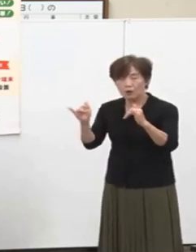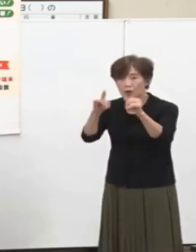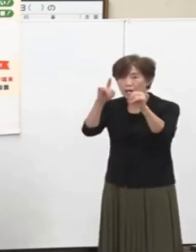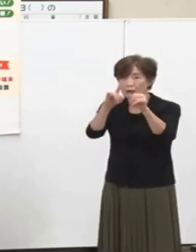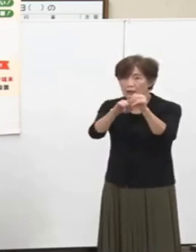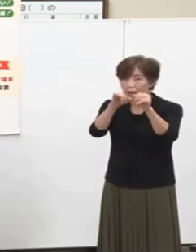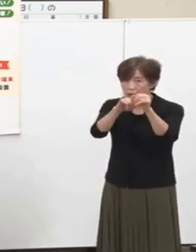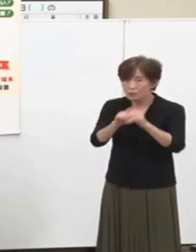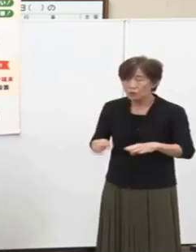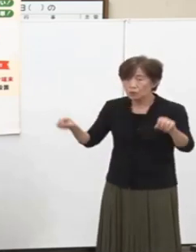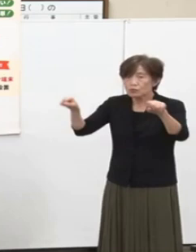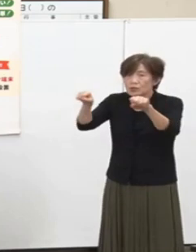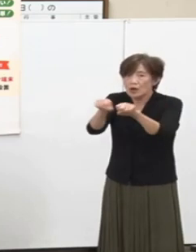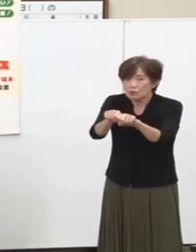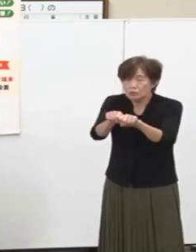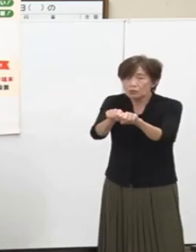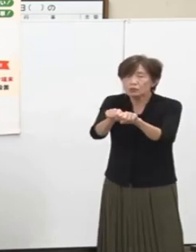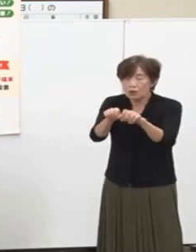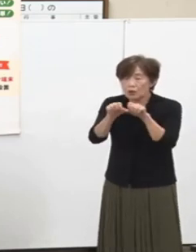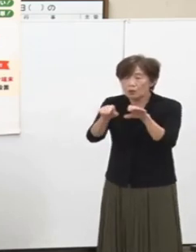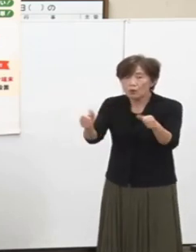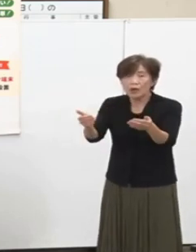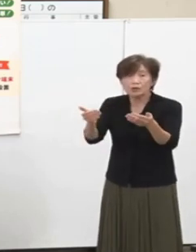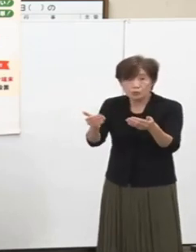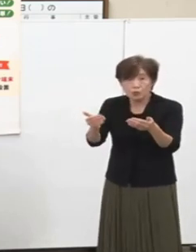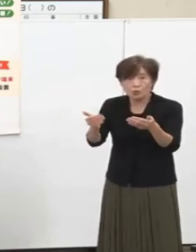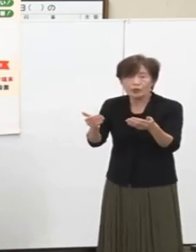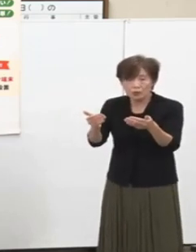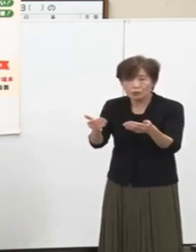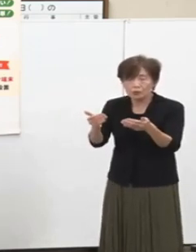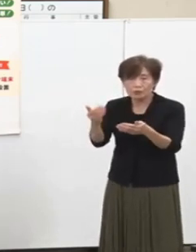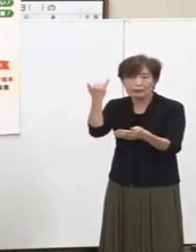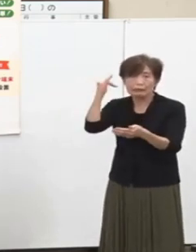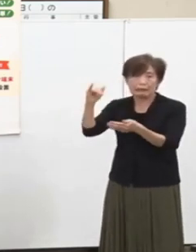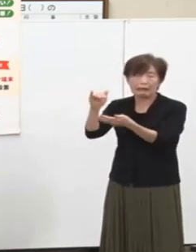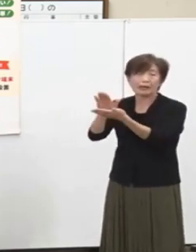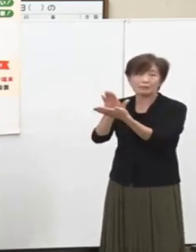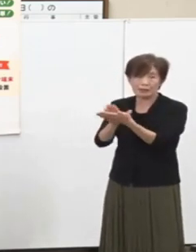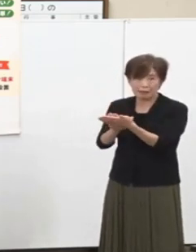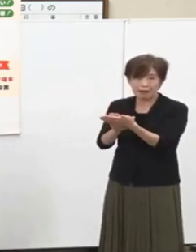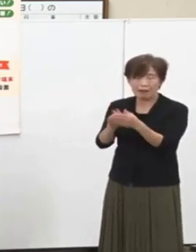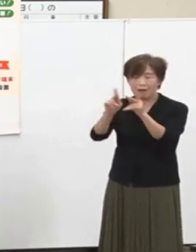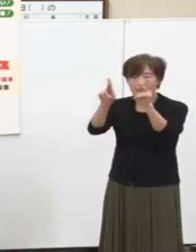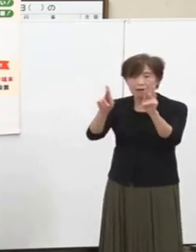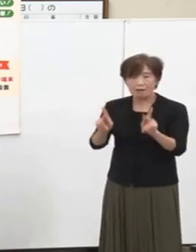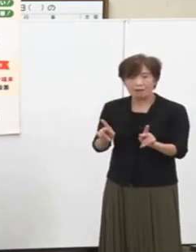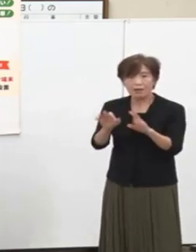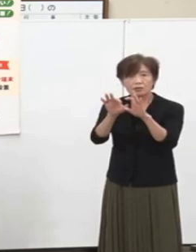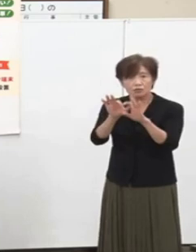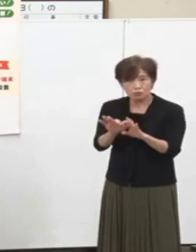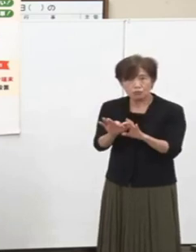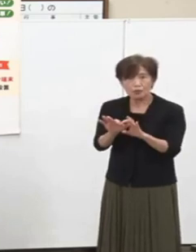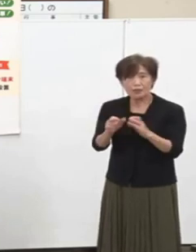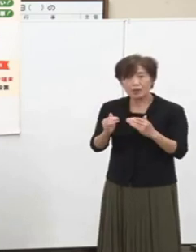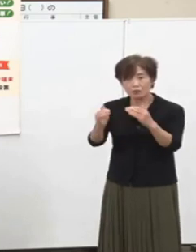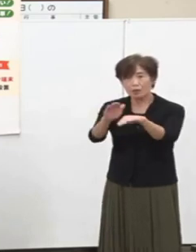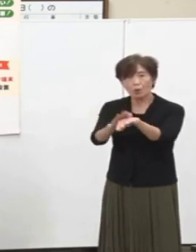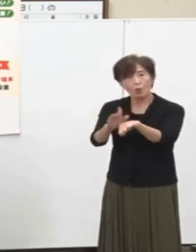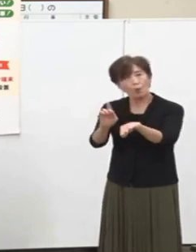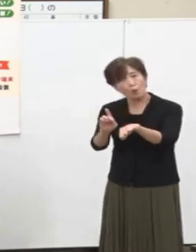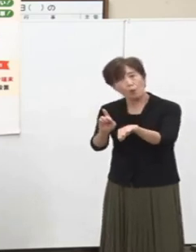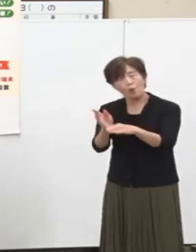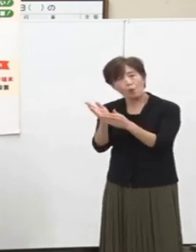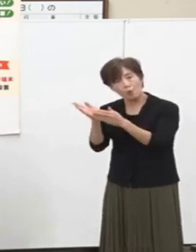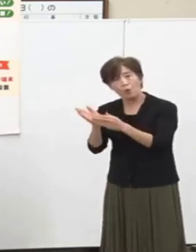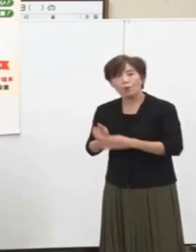広報が重要だという発言があったと思うんですけど、まあ、その課題に向けてどのように今後取り組み進められていくかというのを伺ってよろしいでしょう